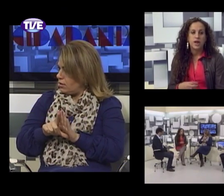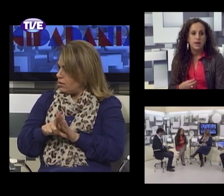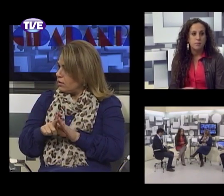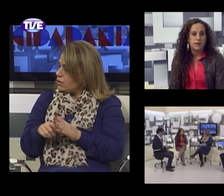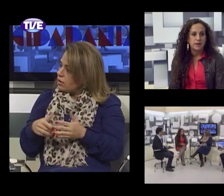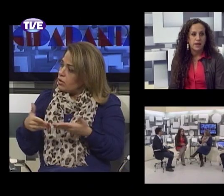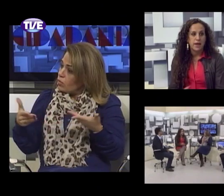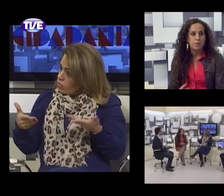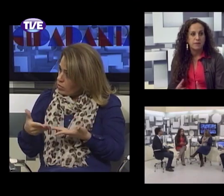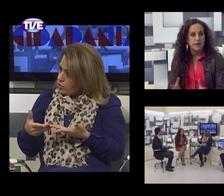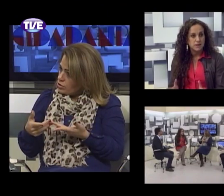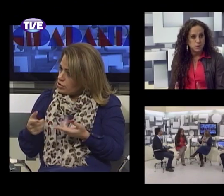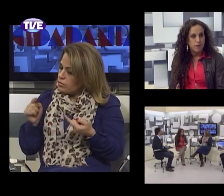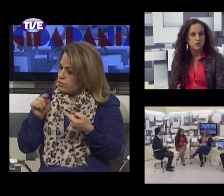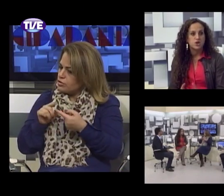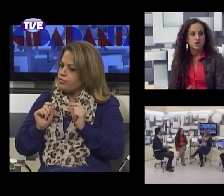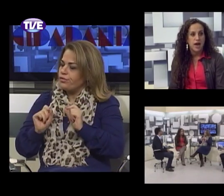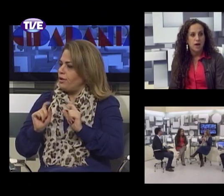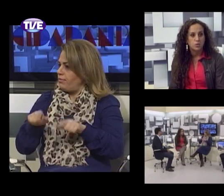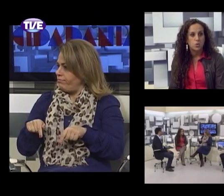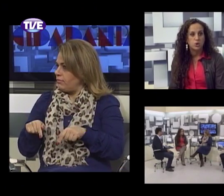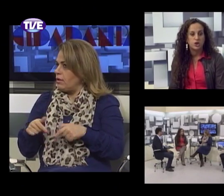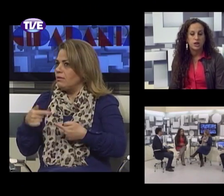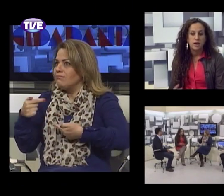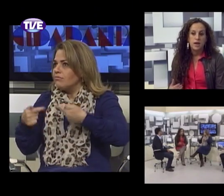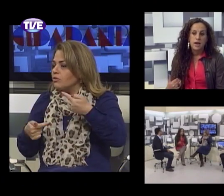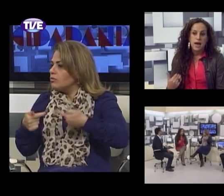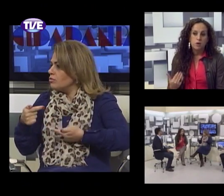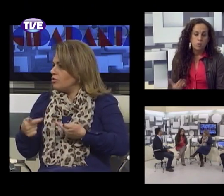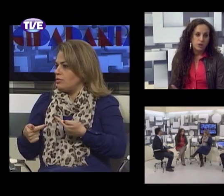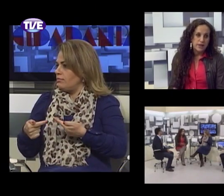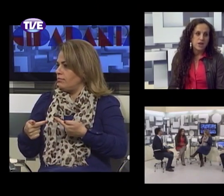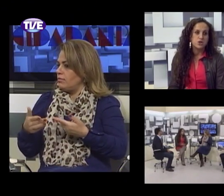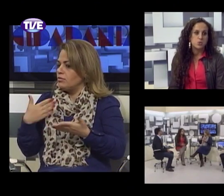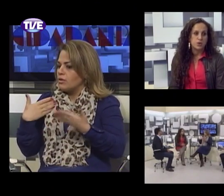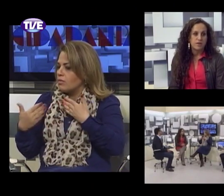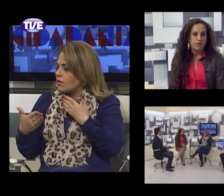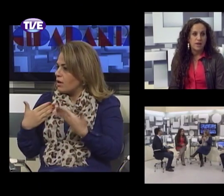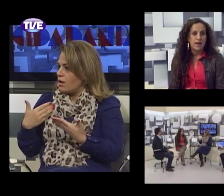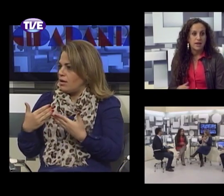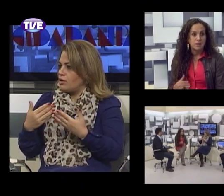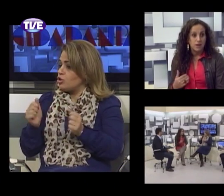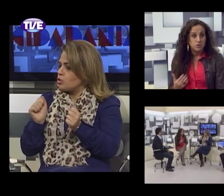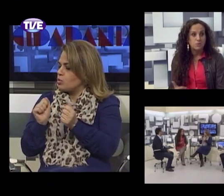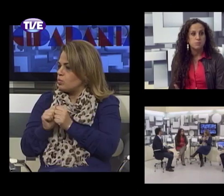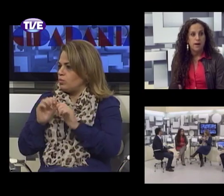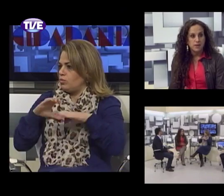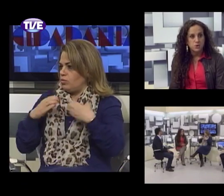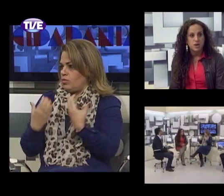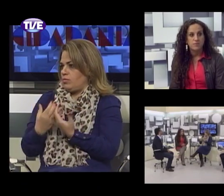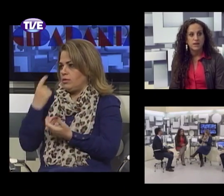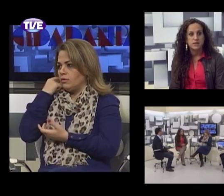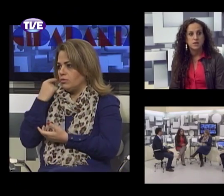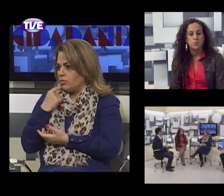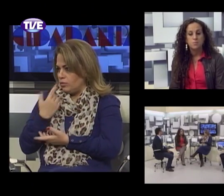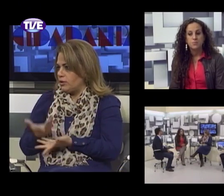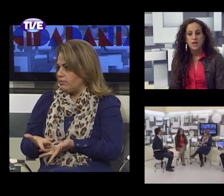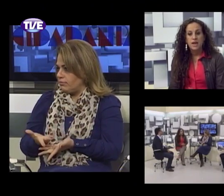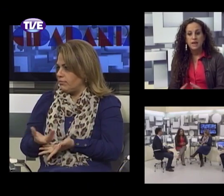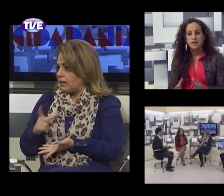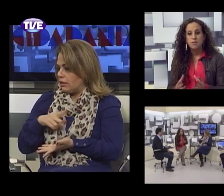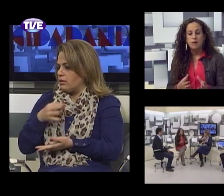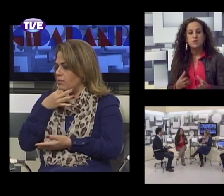papel hoje é debater, é abrir esse espaço de diálogo, onde a comunidade surda vem, ela tem o seu espaço de